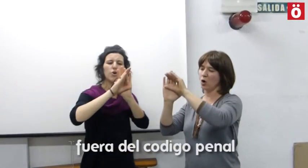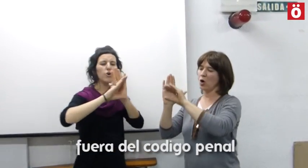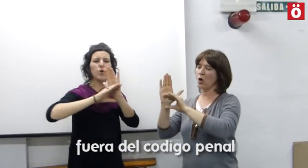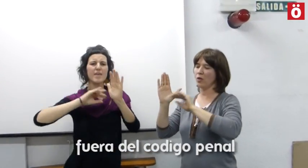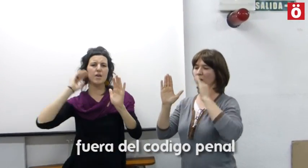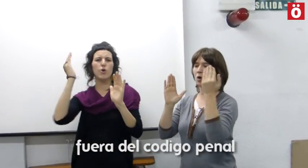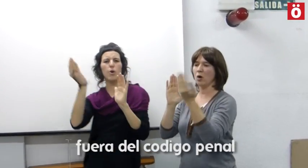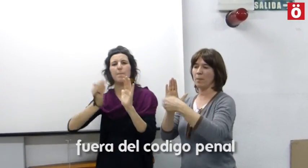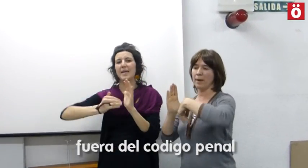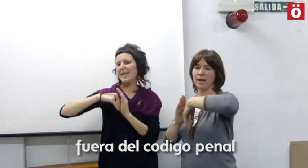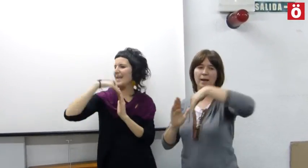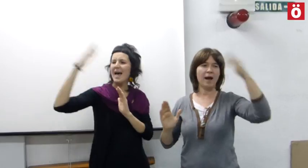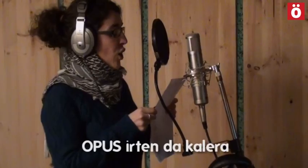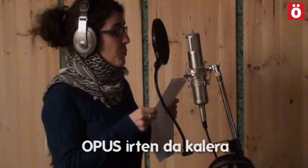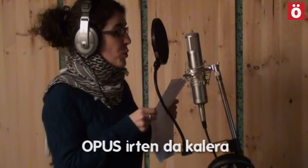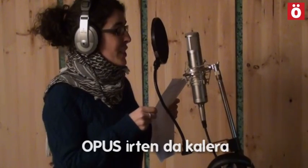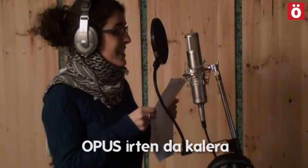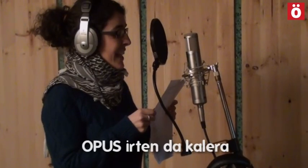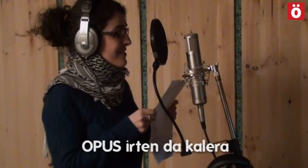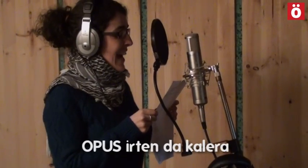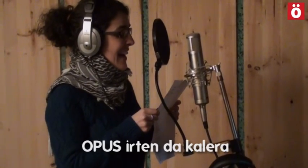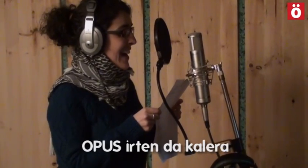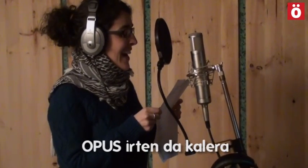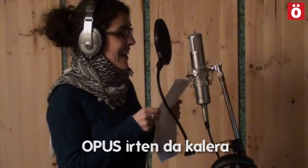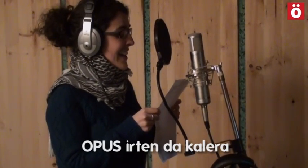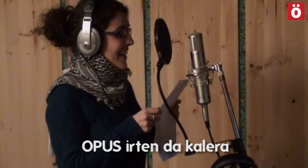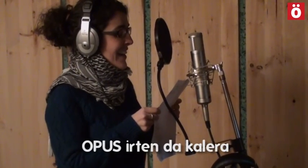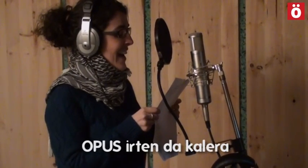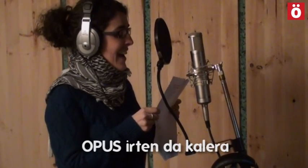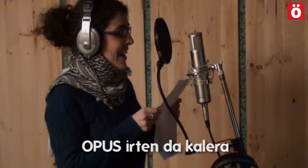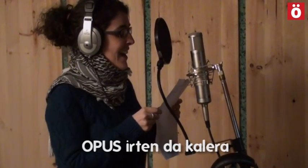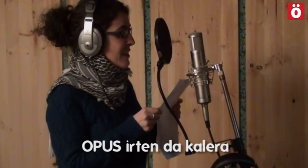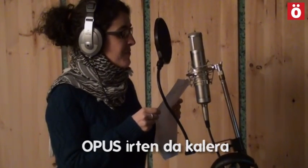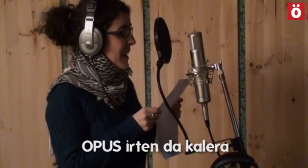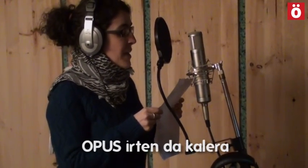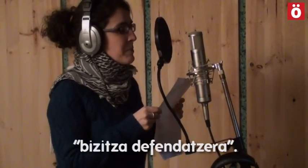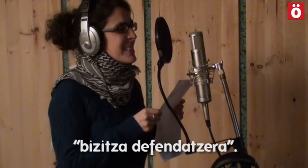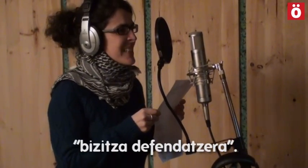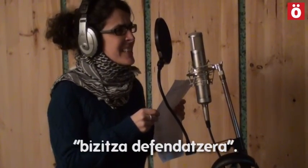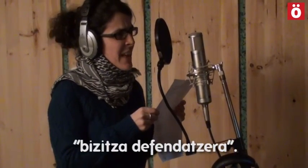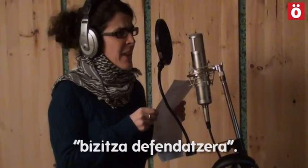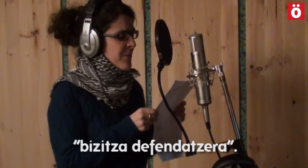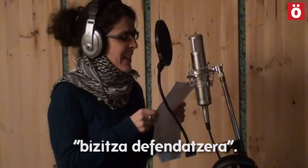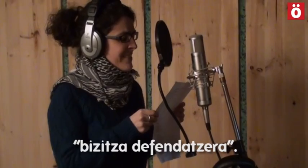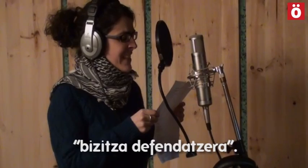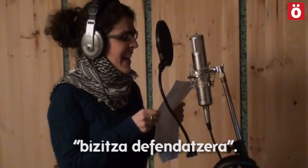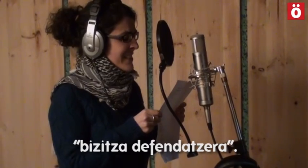Penal Defenda kalera, bizitza defenda